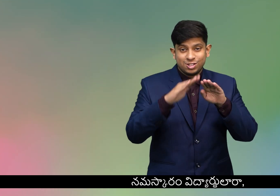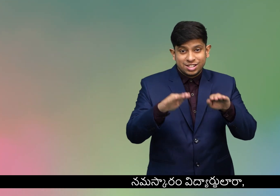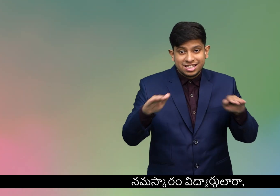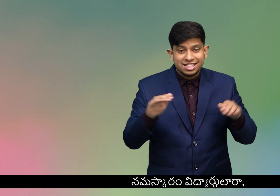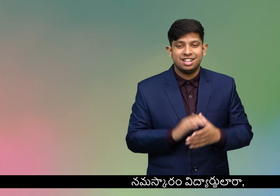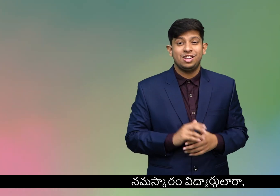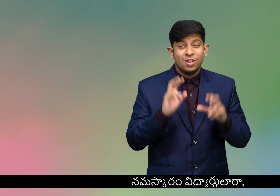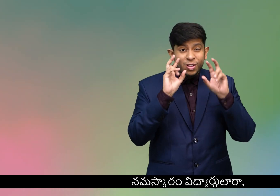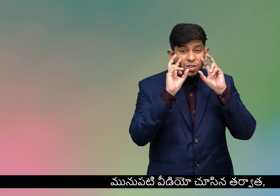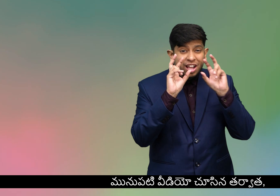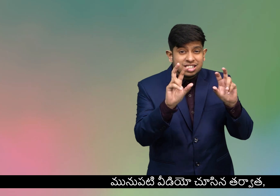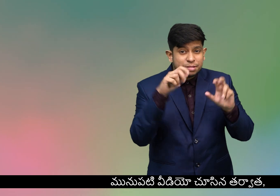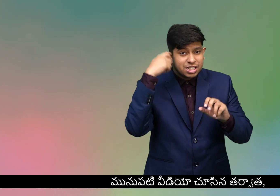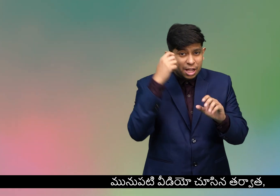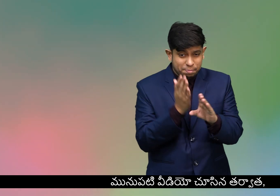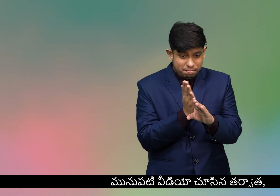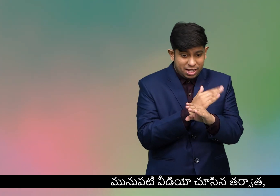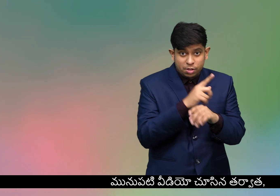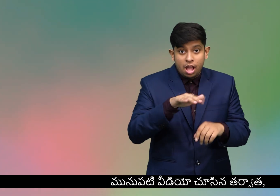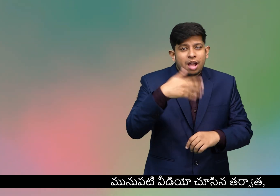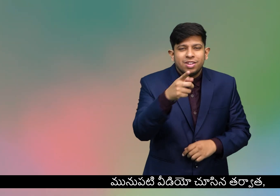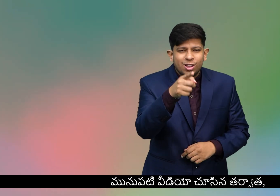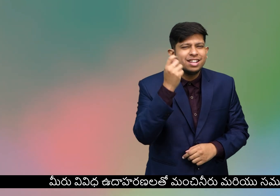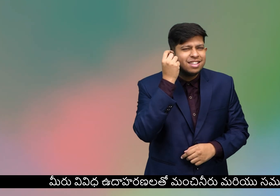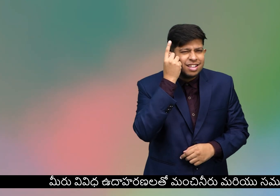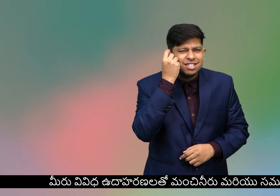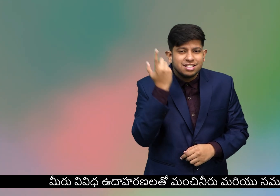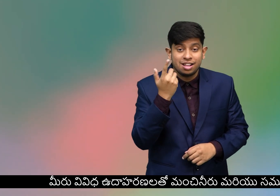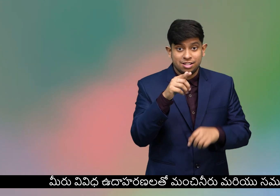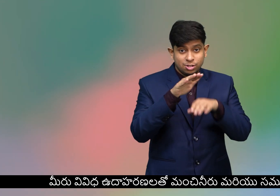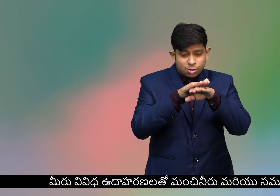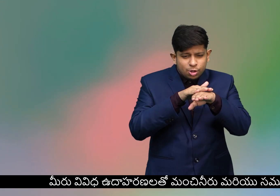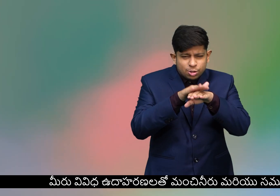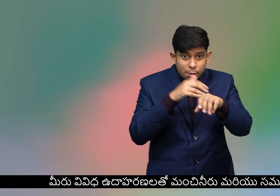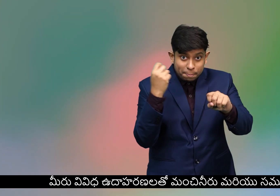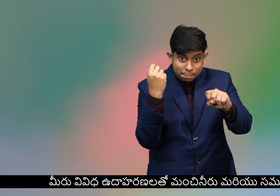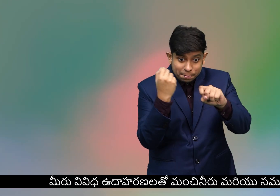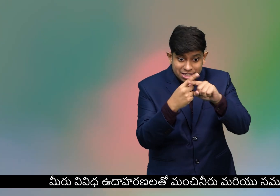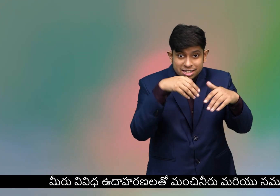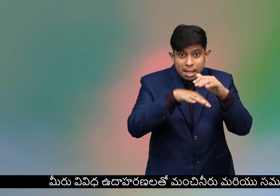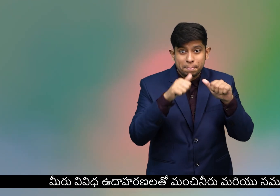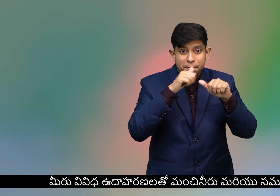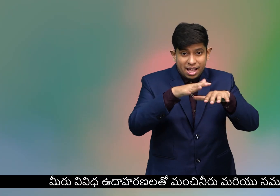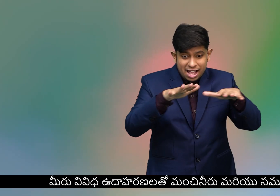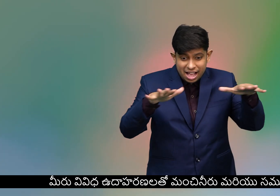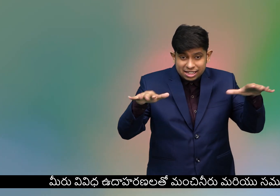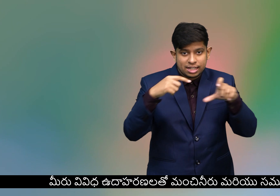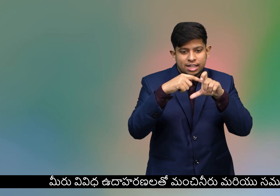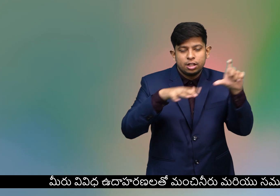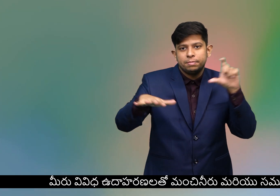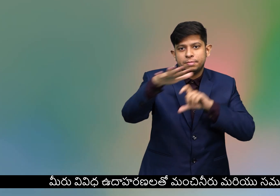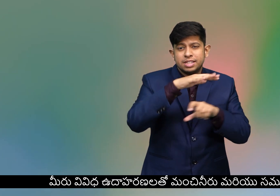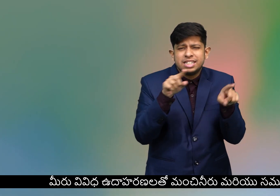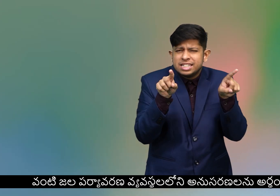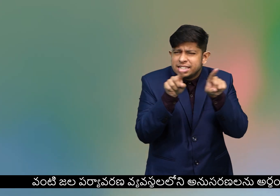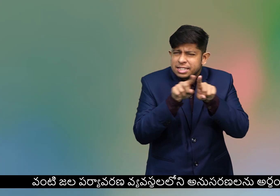నమస్కారం విద్యార్థులారా. మునుపటి వీడియో చూసిన తర్వాత మీరు వివిధ ఉదాహరణలతో మంచినీరు మరియు సముద్రపు